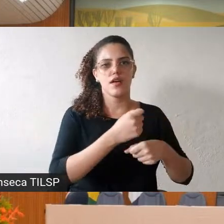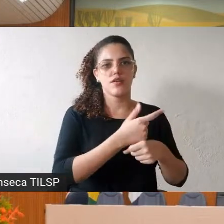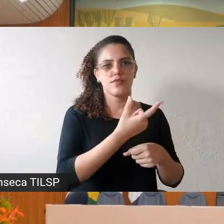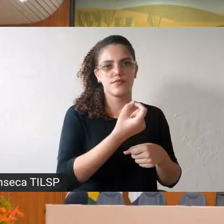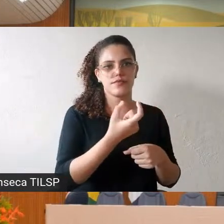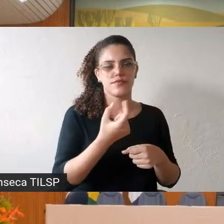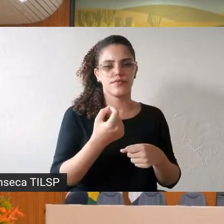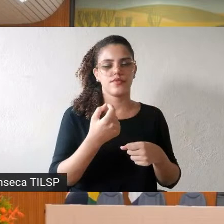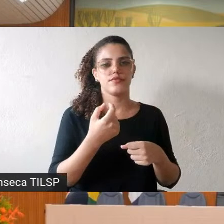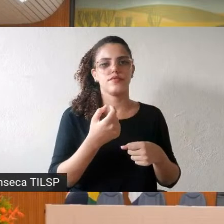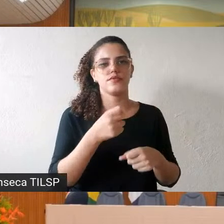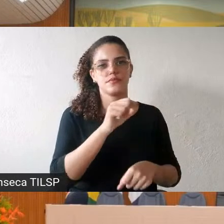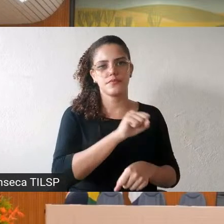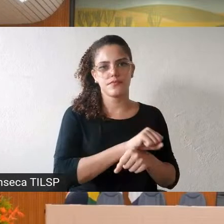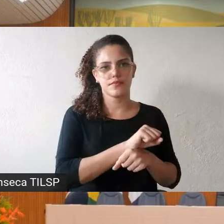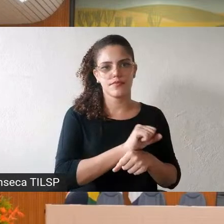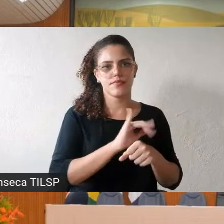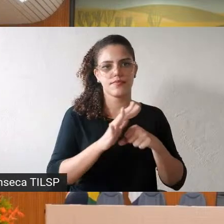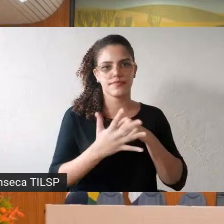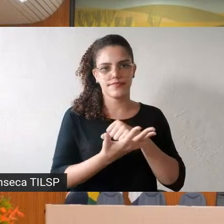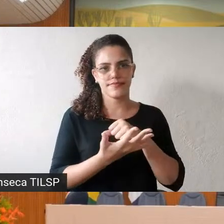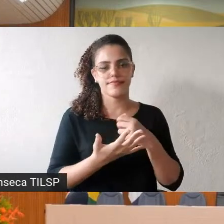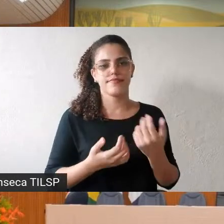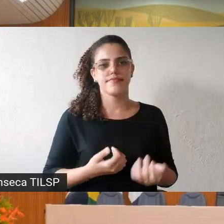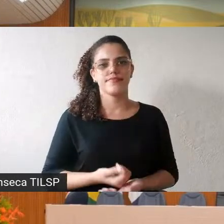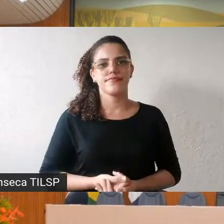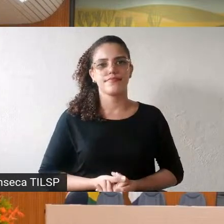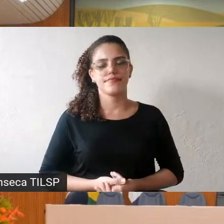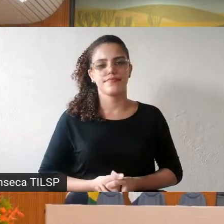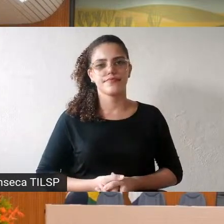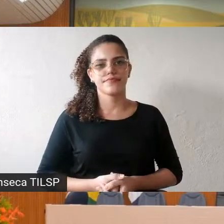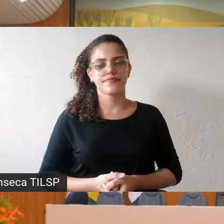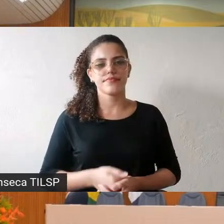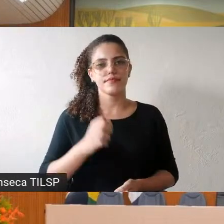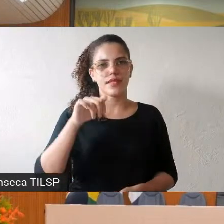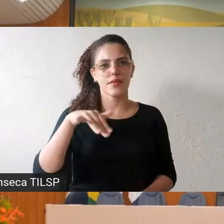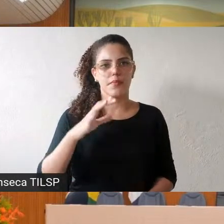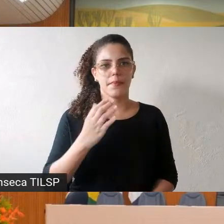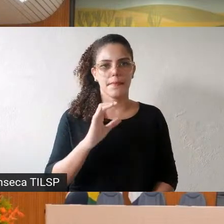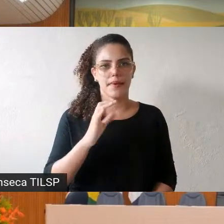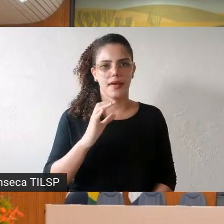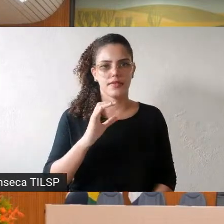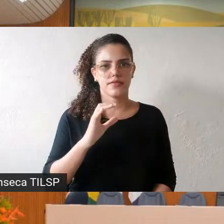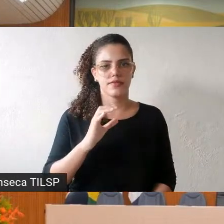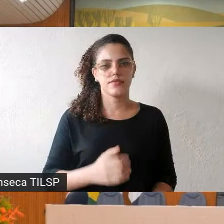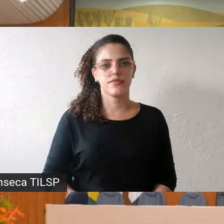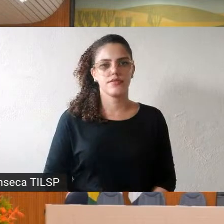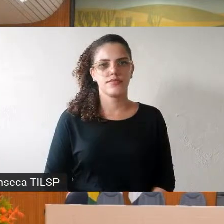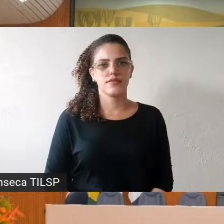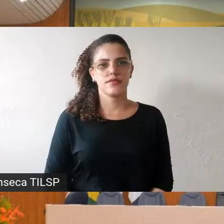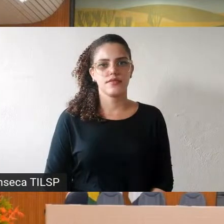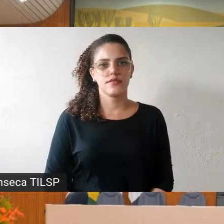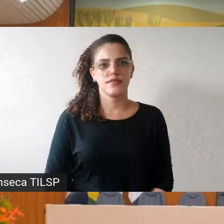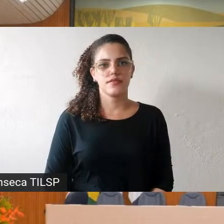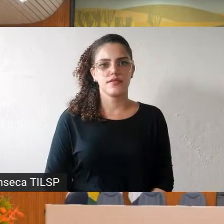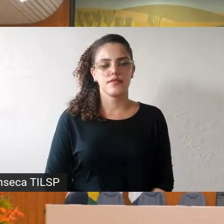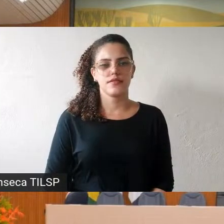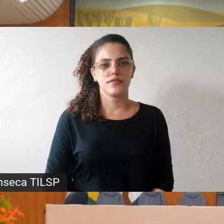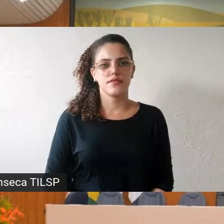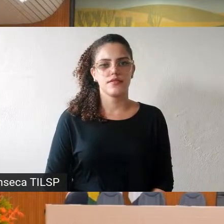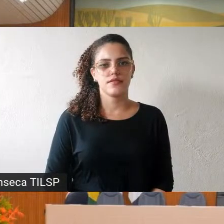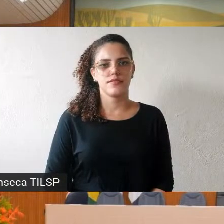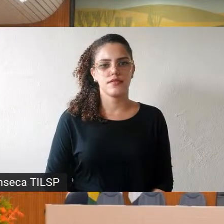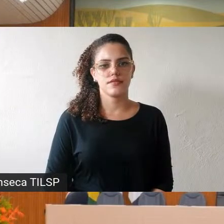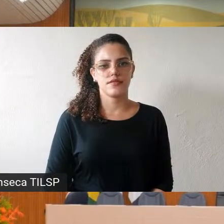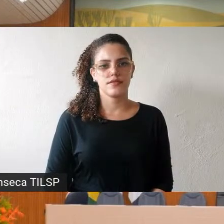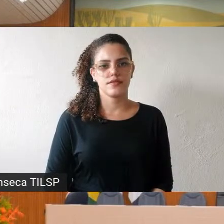de Residência Universitária, eles foram paralisados em março de 2020, e nós vamos, logo após